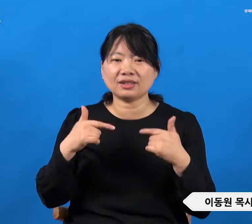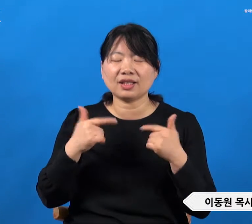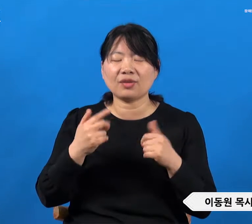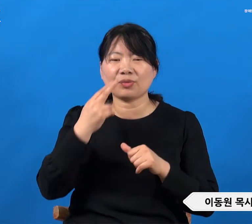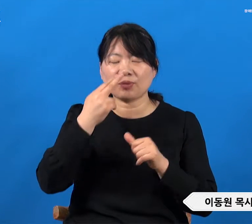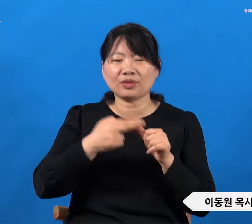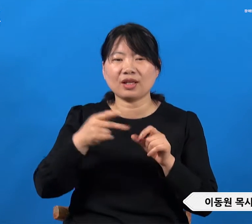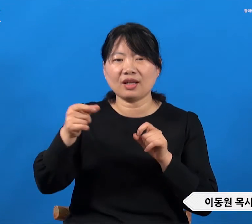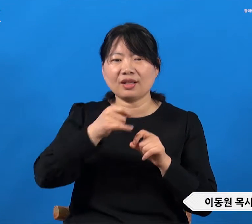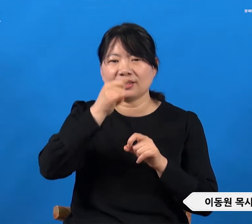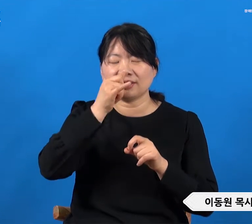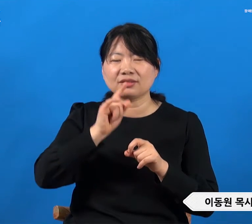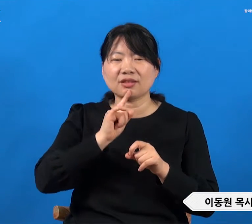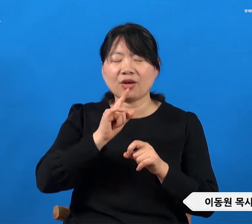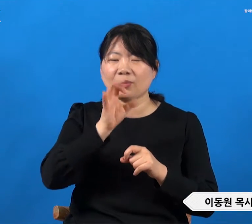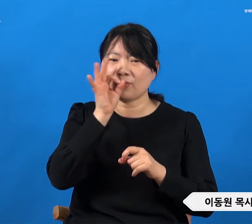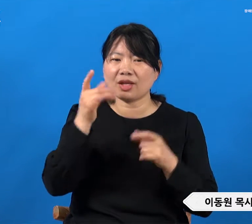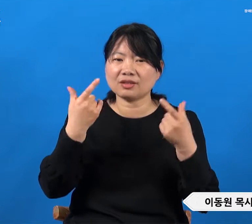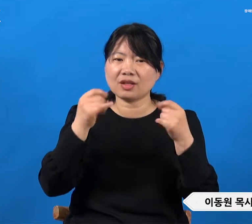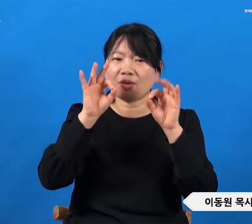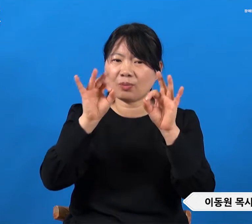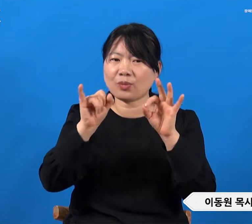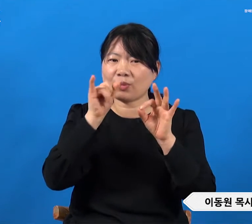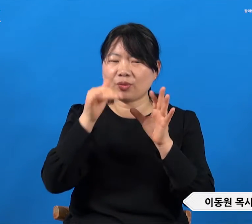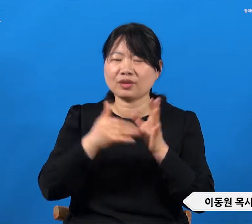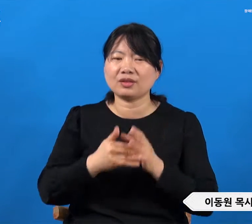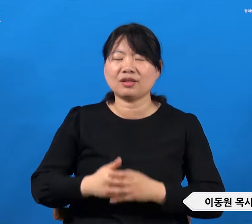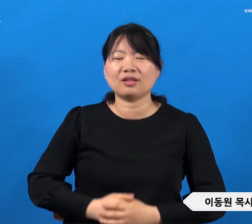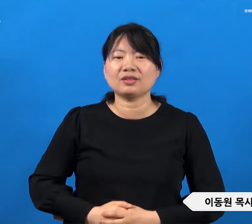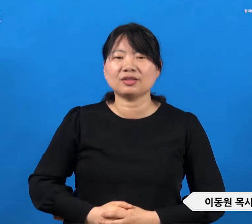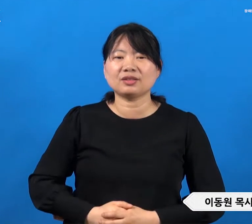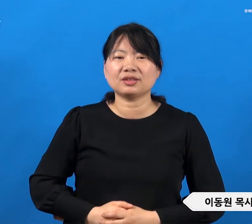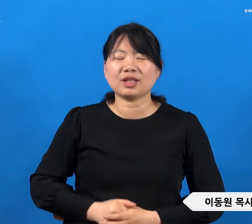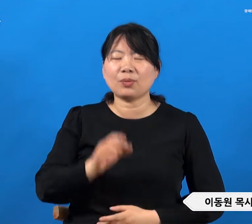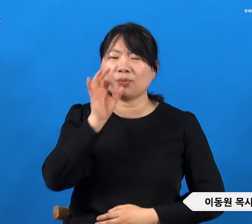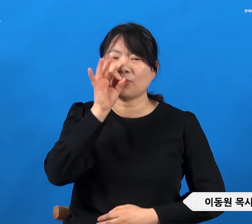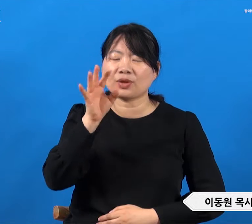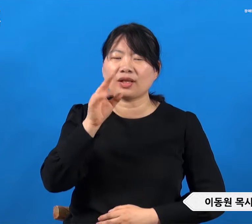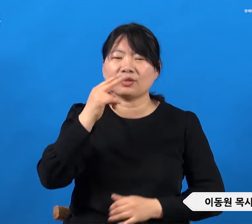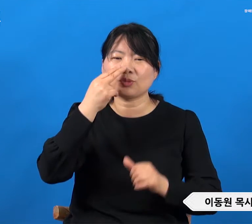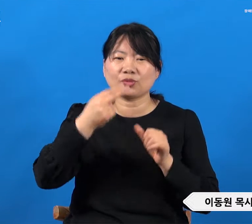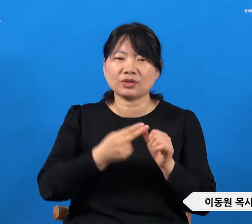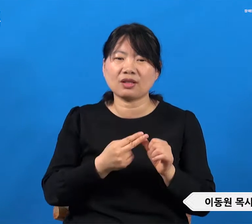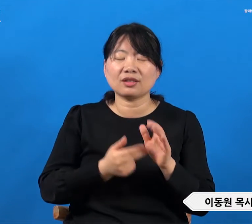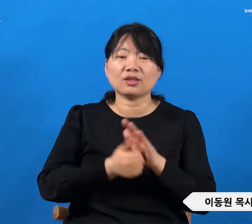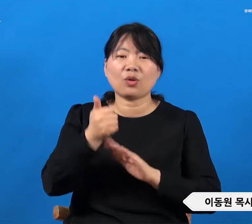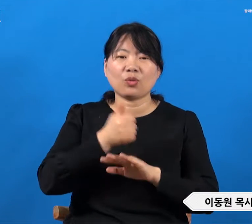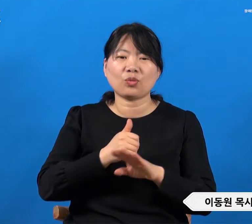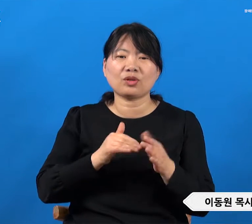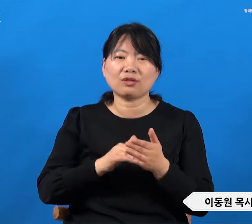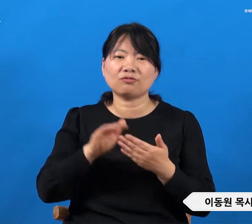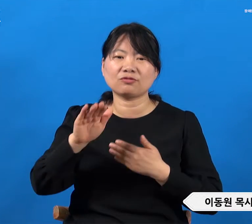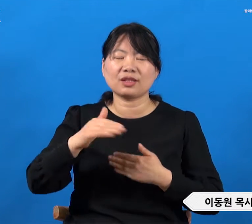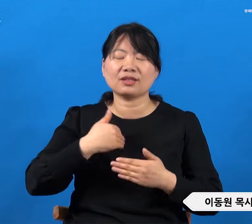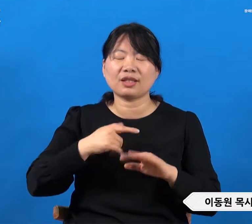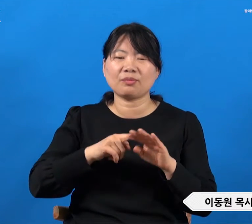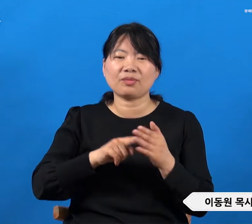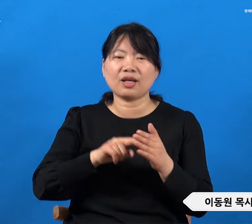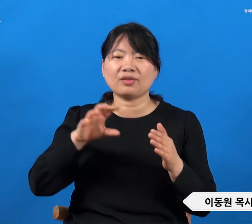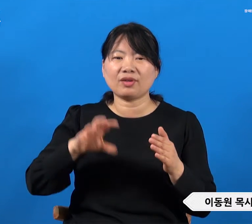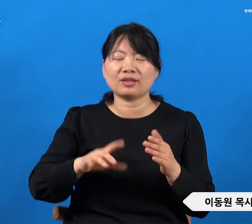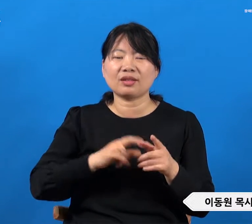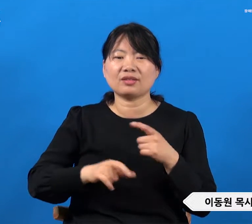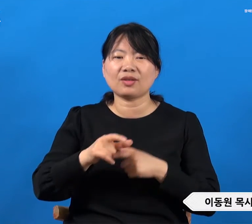항상 도전을 앞두면 불가능한 것 같이 보이거든요. 근데 이 불가능한 도전에 성공하고 나면 제